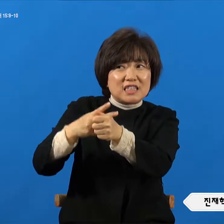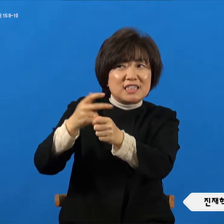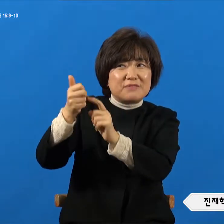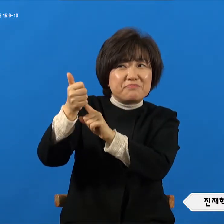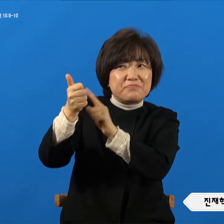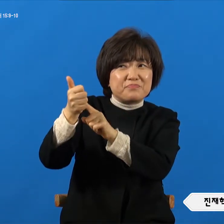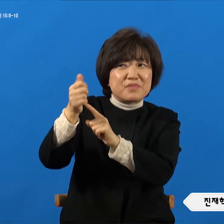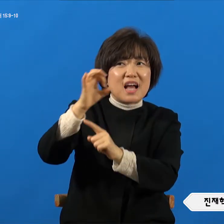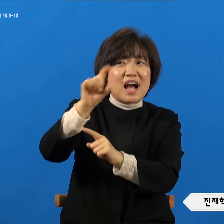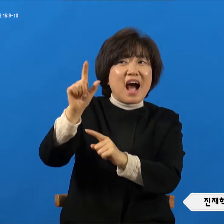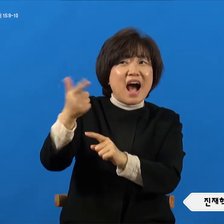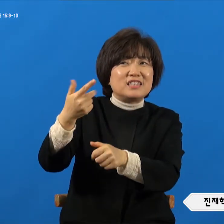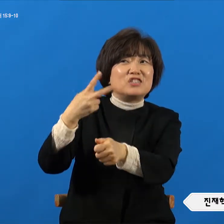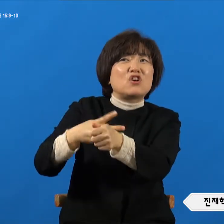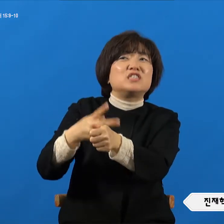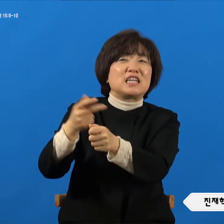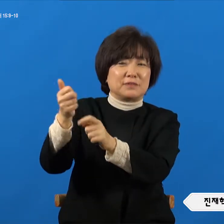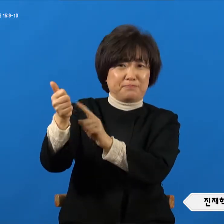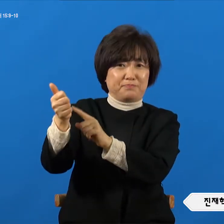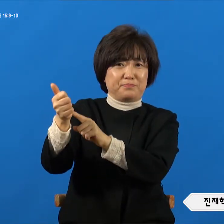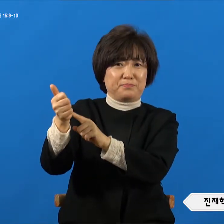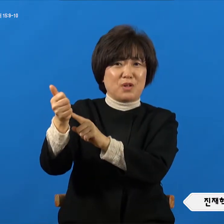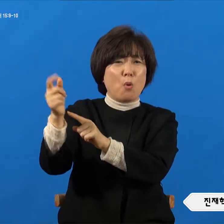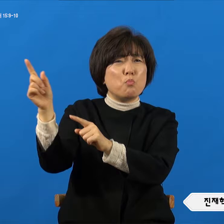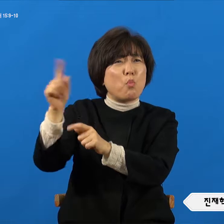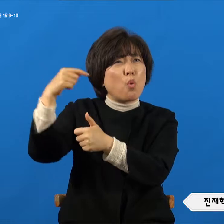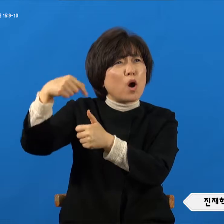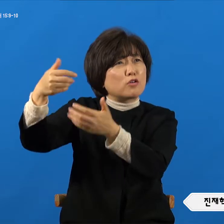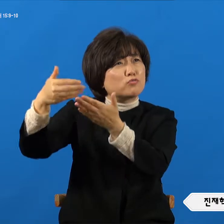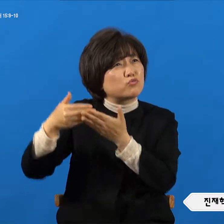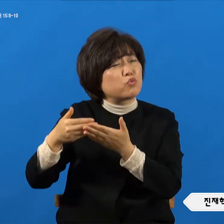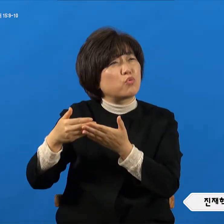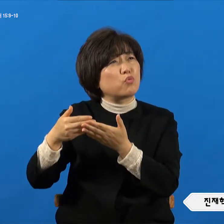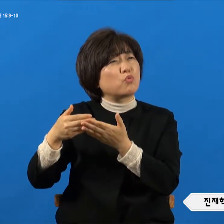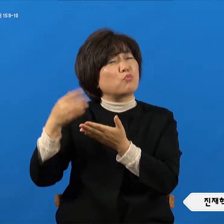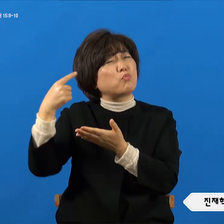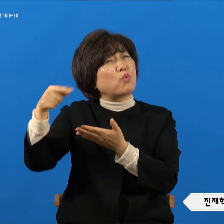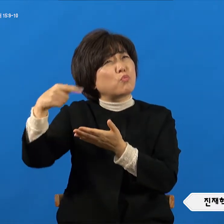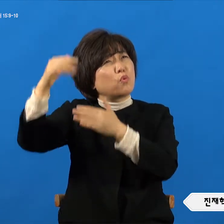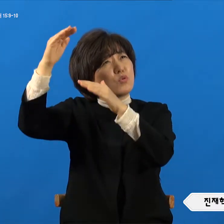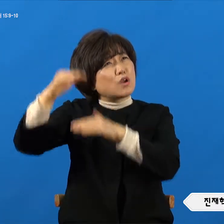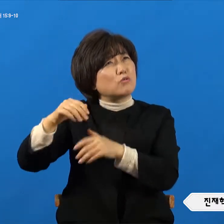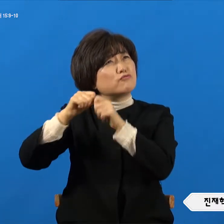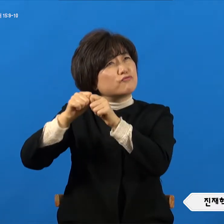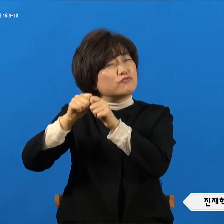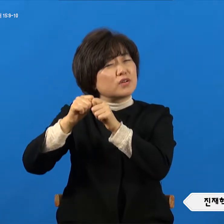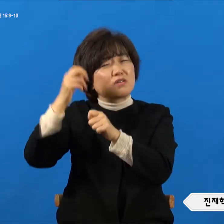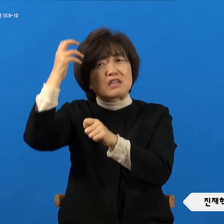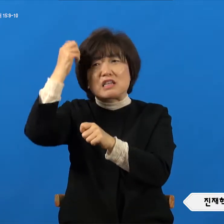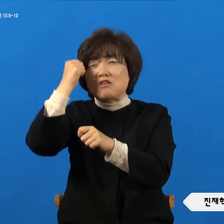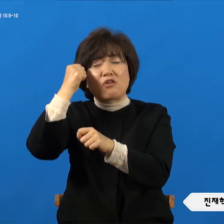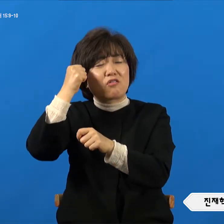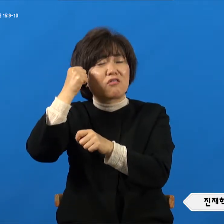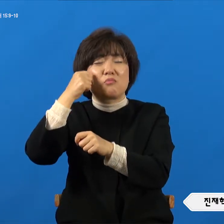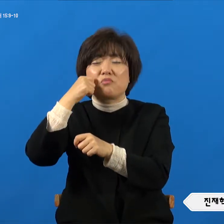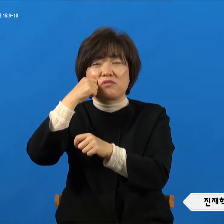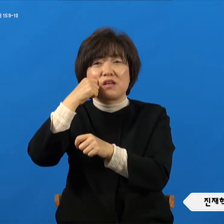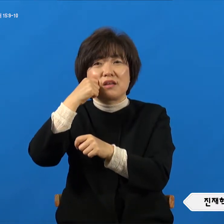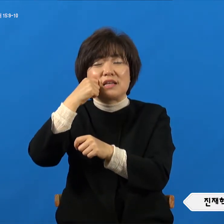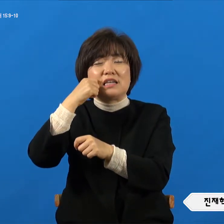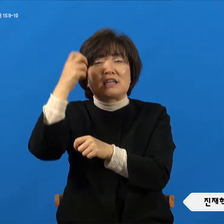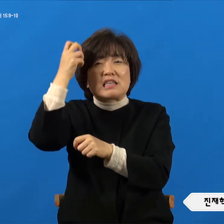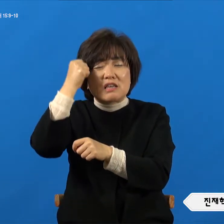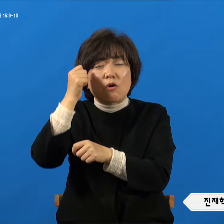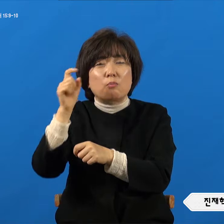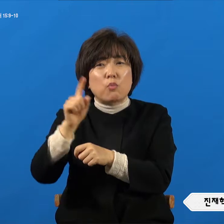그분이 무엇을 가르쳤는지, 어떤 내용을 이야기했는지 내용은 기억나지 않습니다. 기억나는